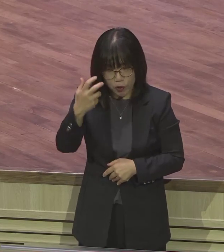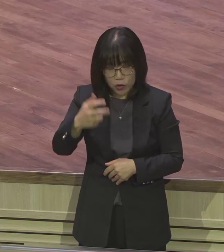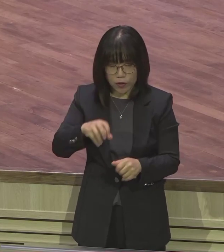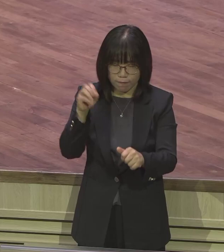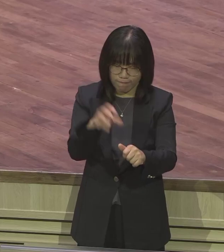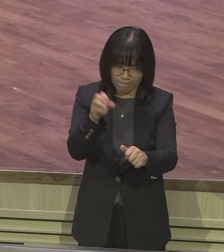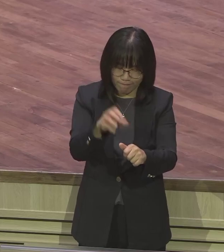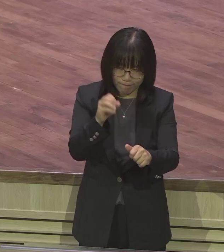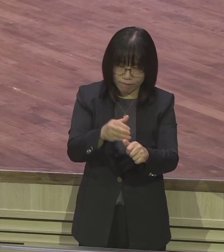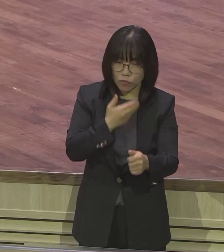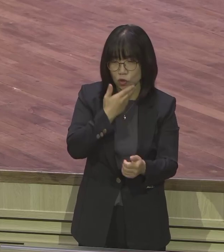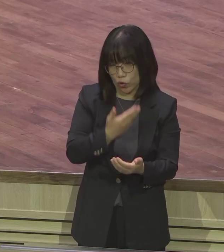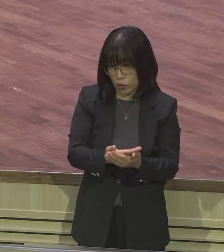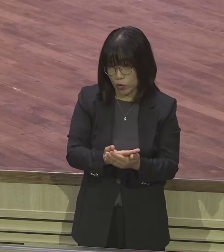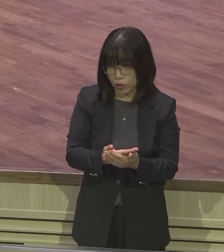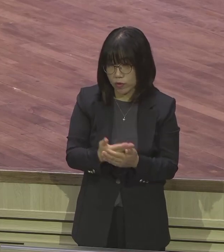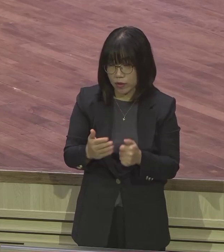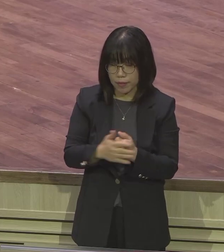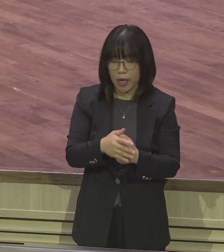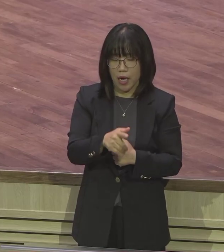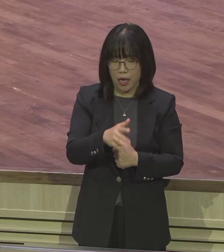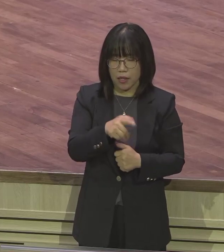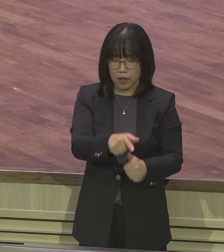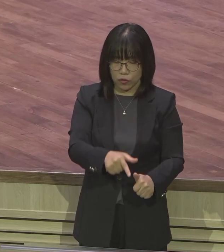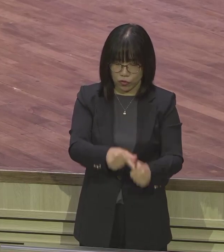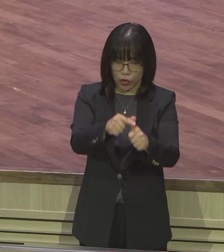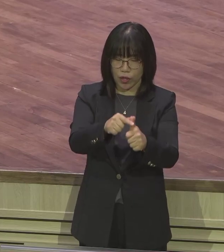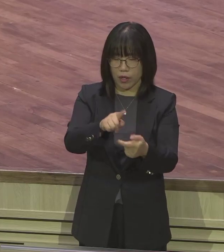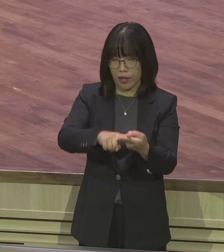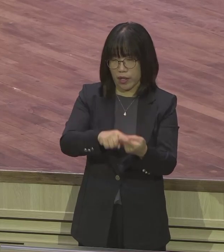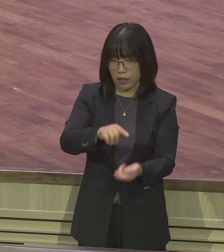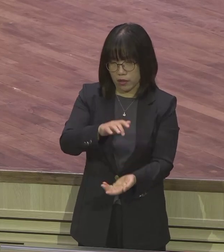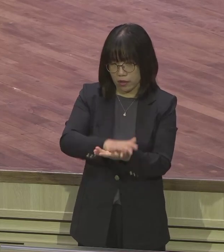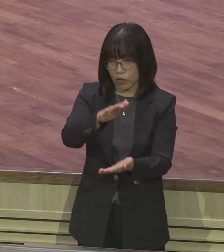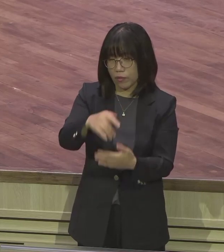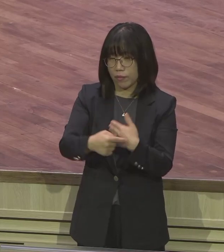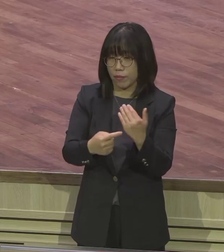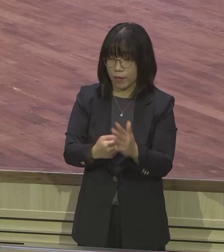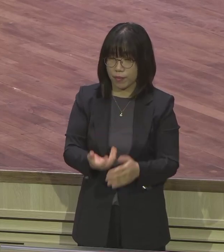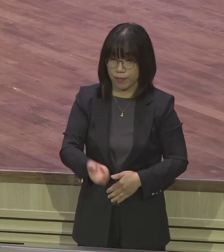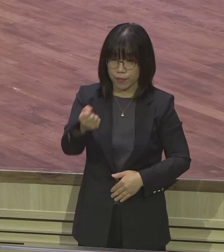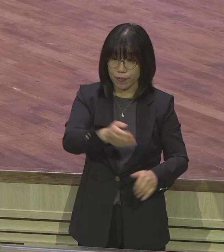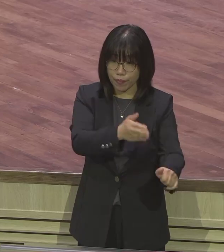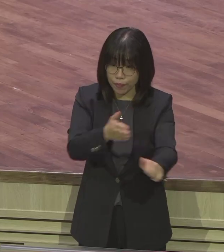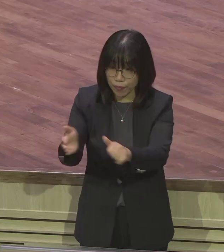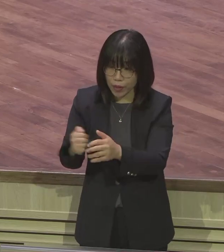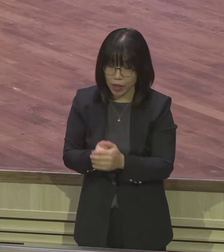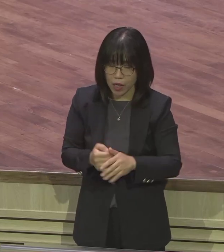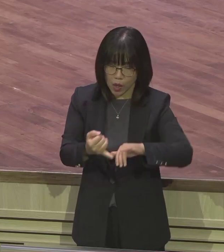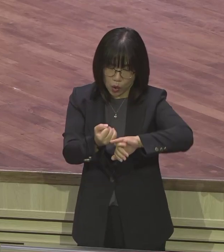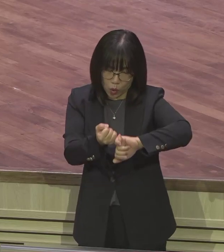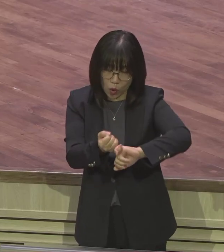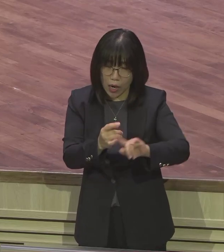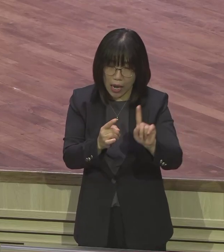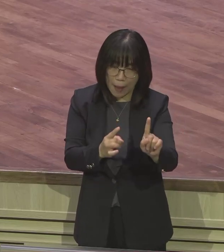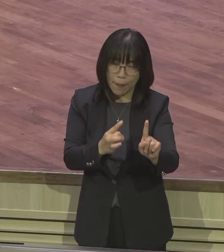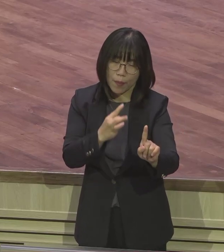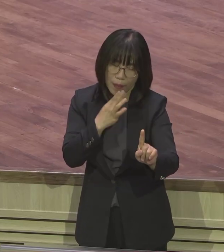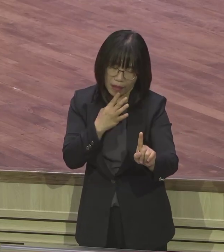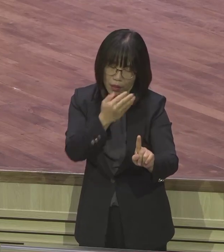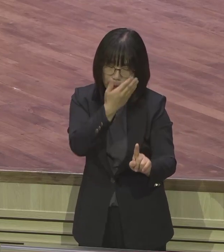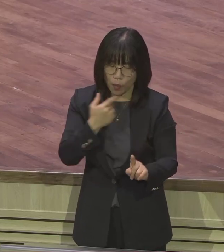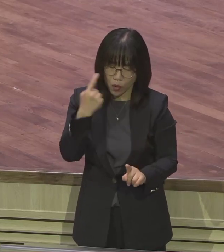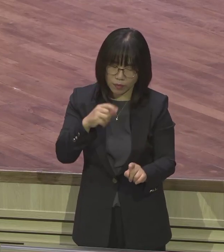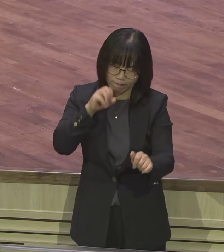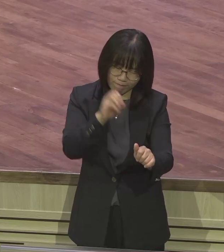열정, 그 구원에 대한 그 열정 가지시 바랍니다. 그래서 한 번이라도 복음을 듣게 하자. 우리 다민족 살리기 위해서